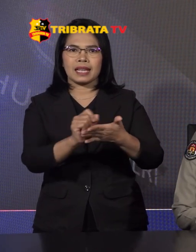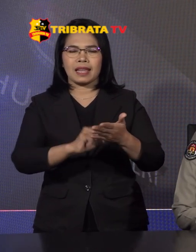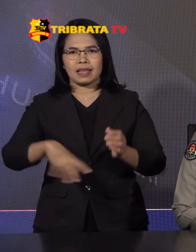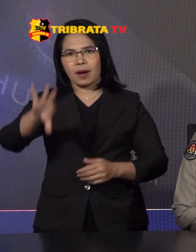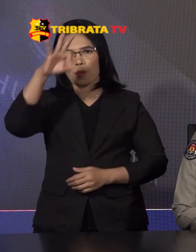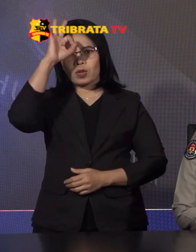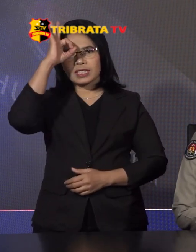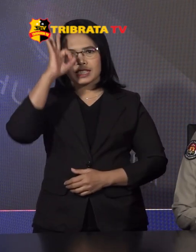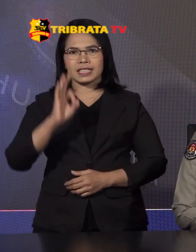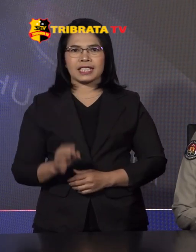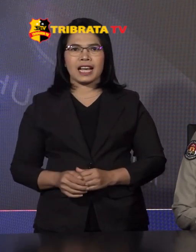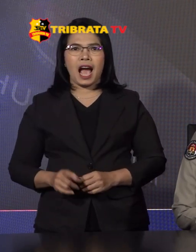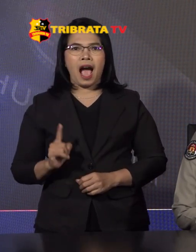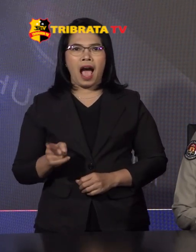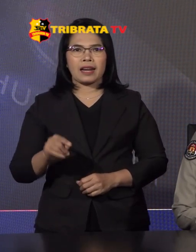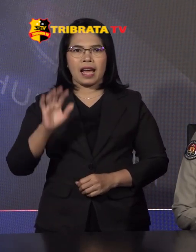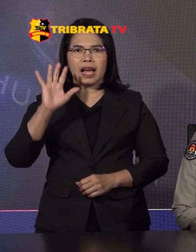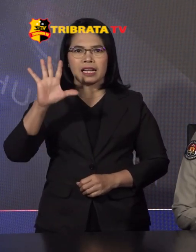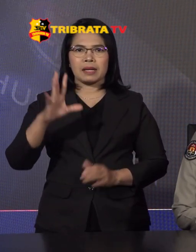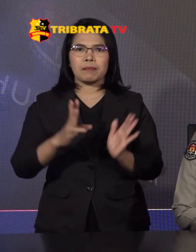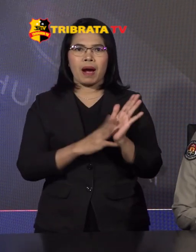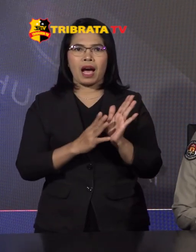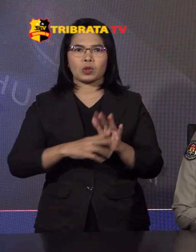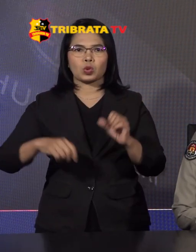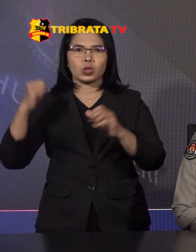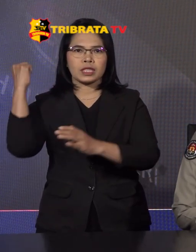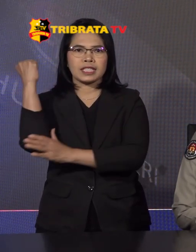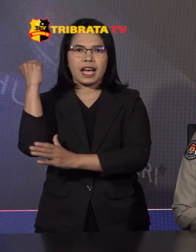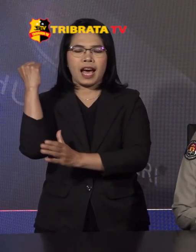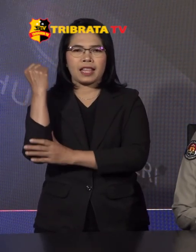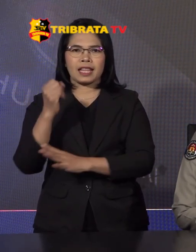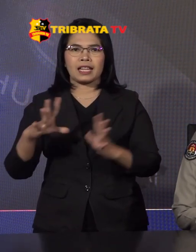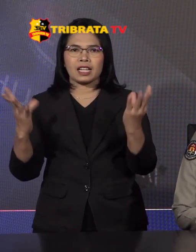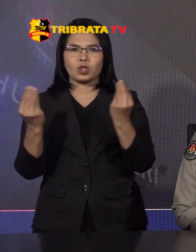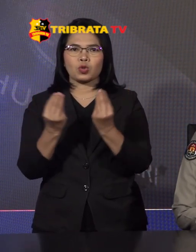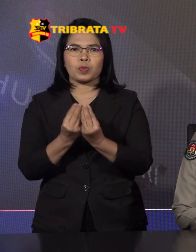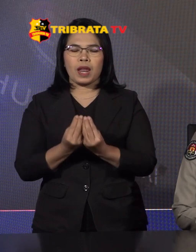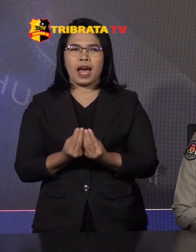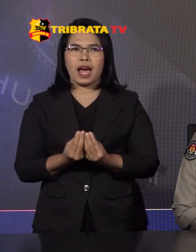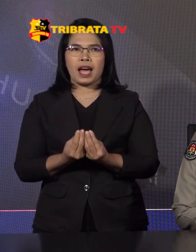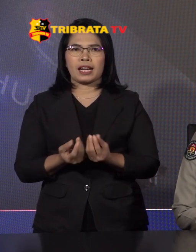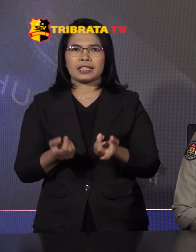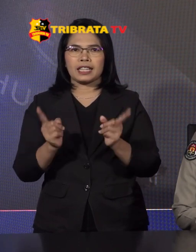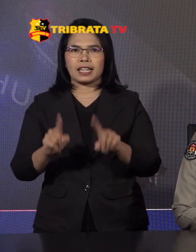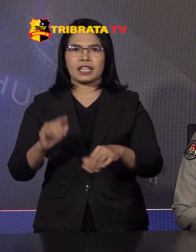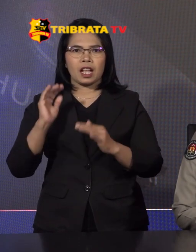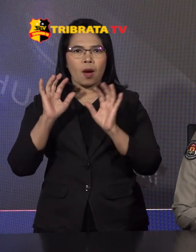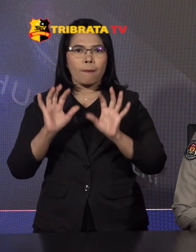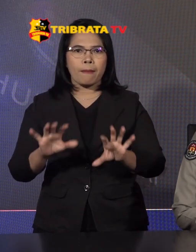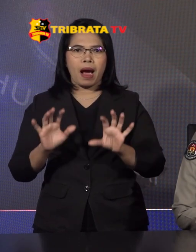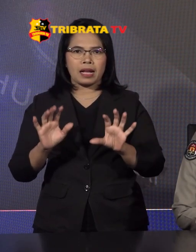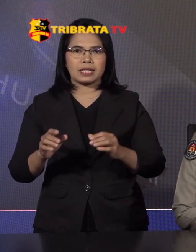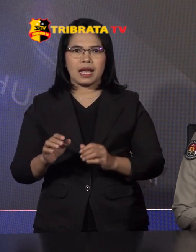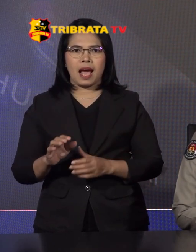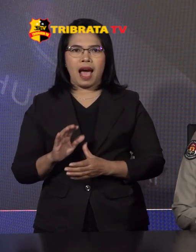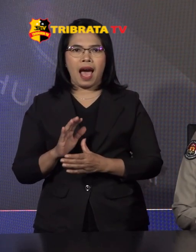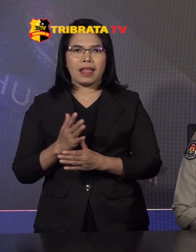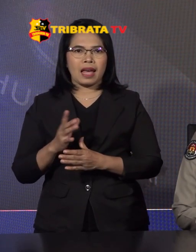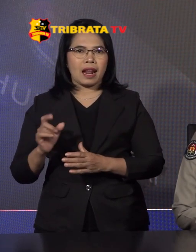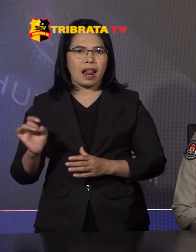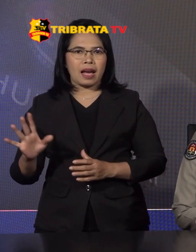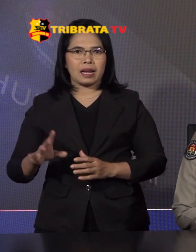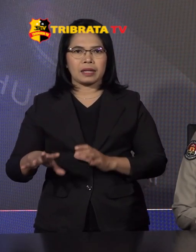Kepolisian terdapat 5 kasus kejahatan yang jumlah kejadiannya tertinggi antara lain